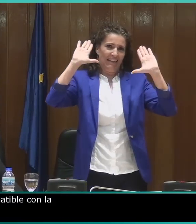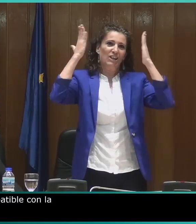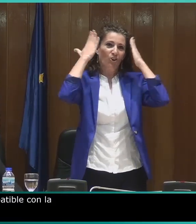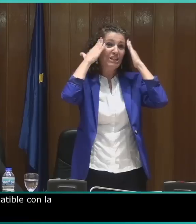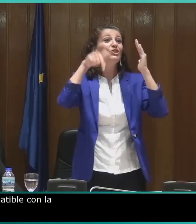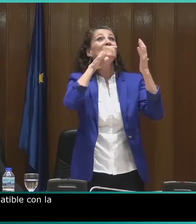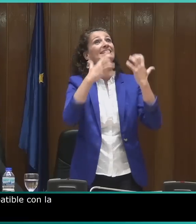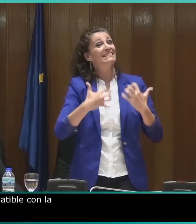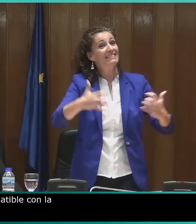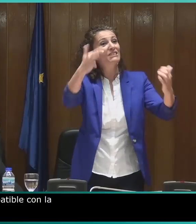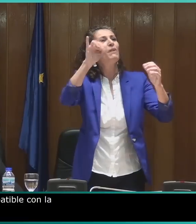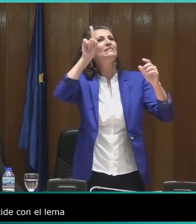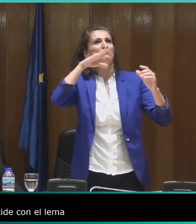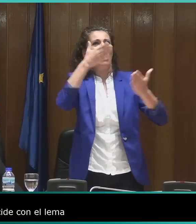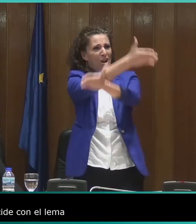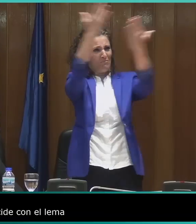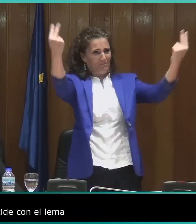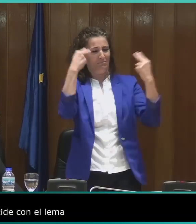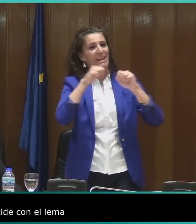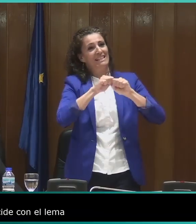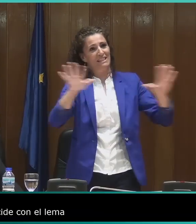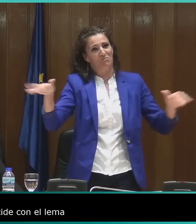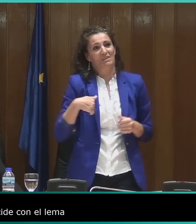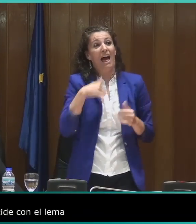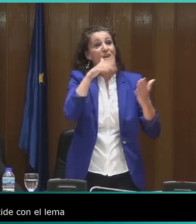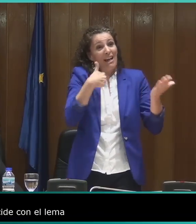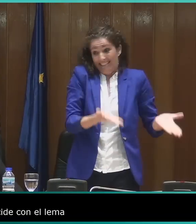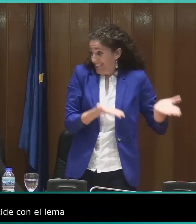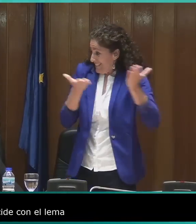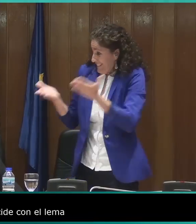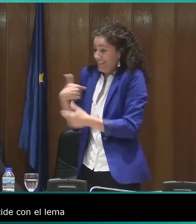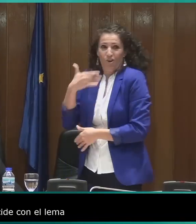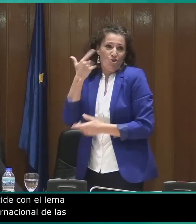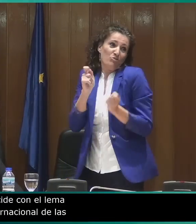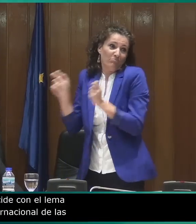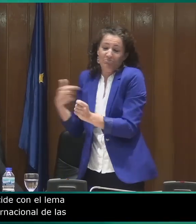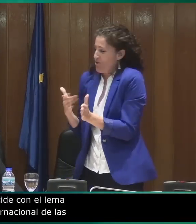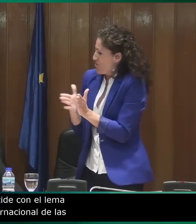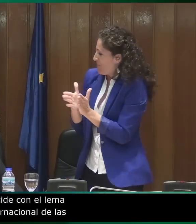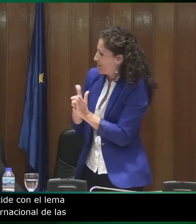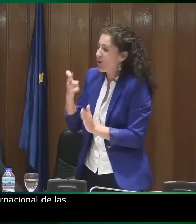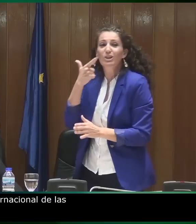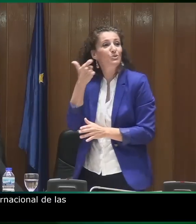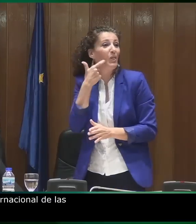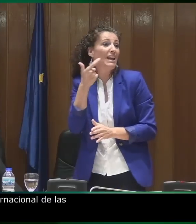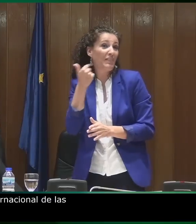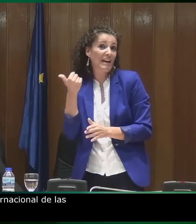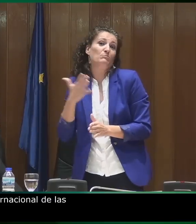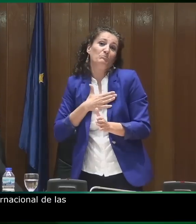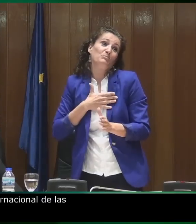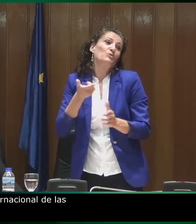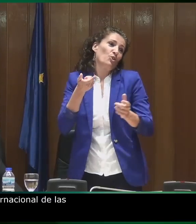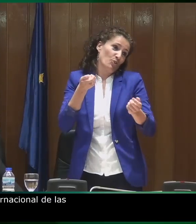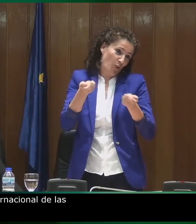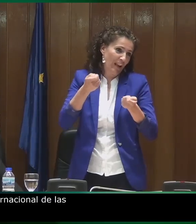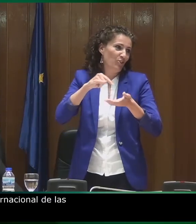Sordas. Para terminar, repetir el agradecimiento por venir, disfrutar del Congreso, tanto a los que estáis